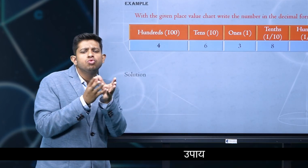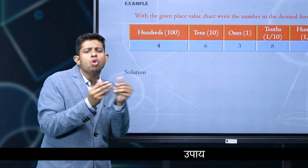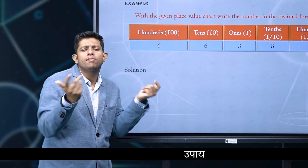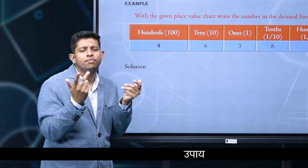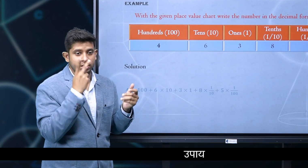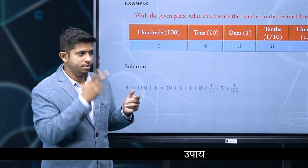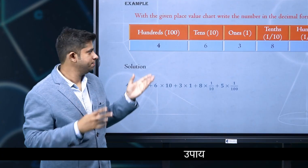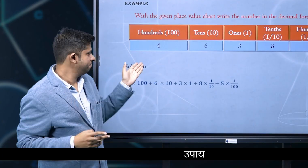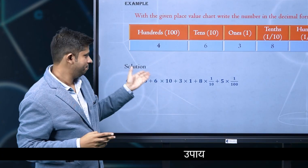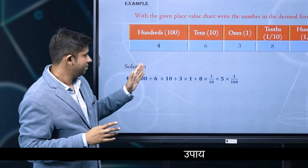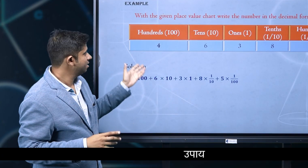उपाय.